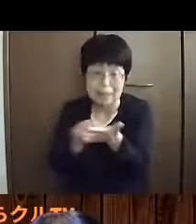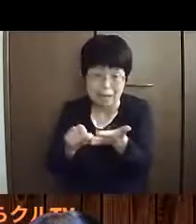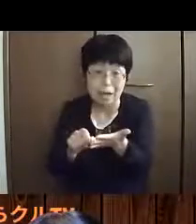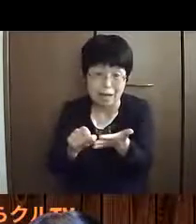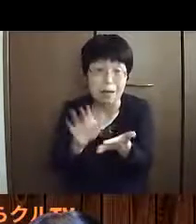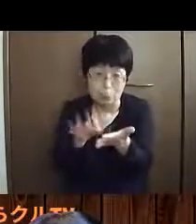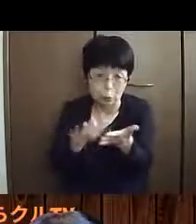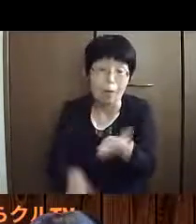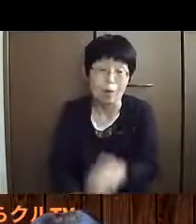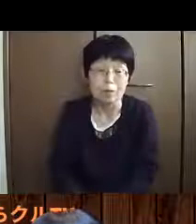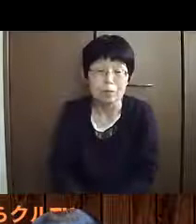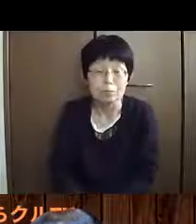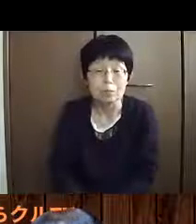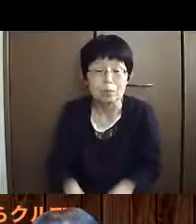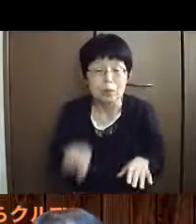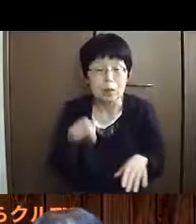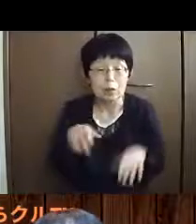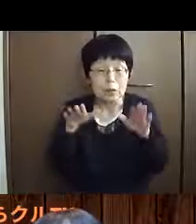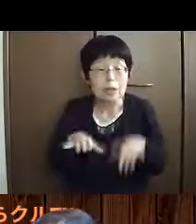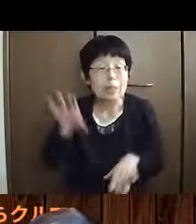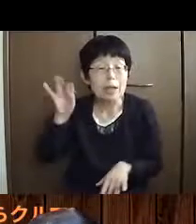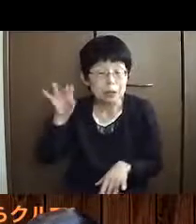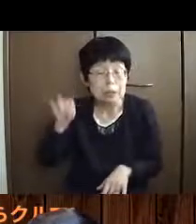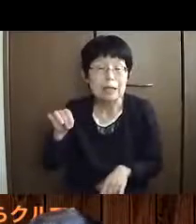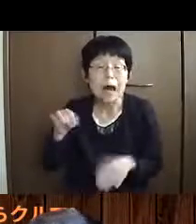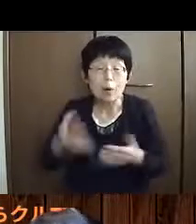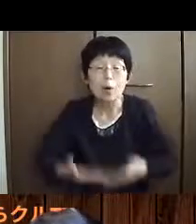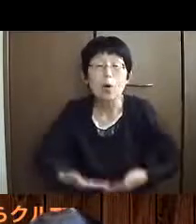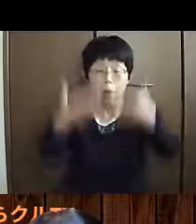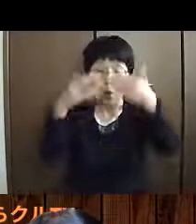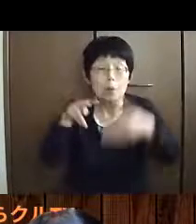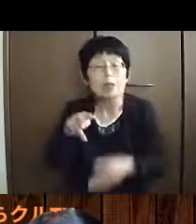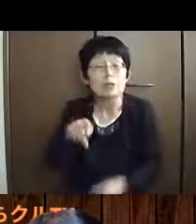ね。で、これ今ツイッターを見るとこれが見えるっていうことなんですね。